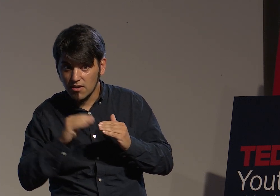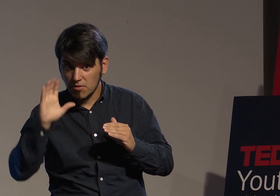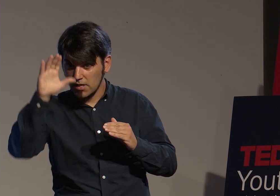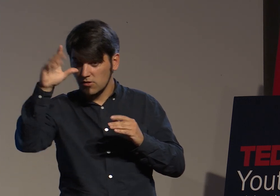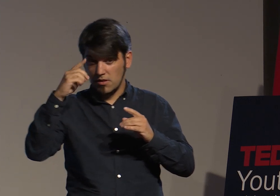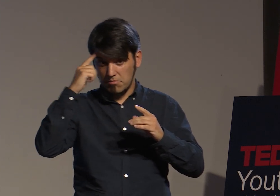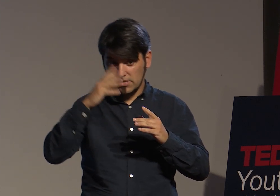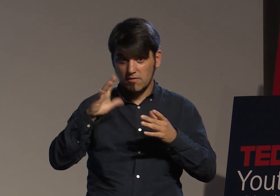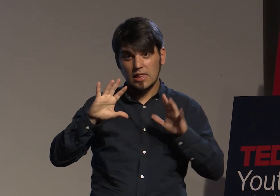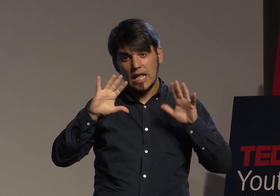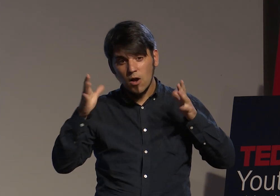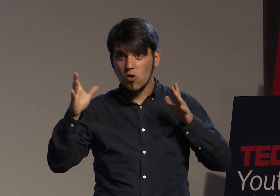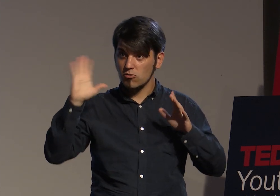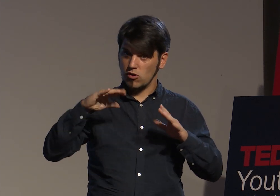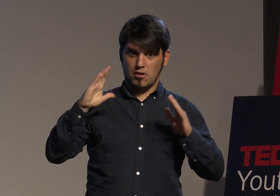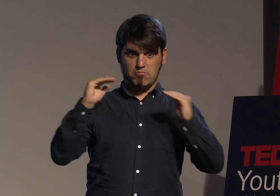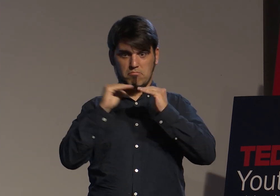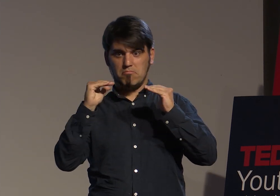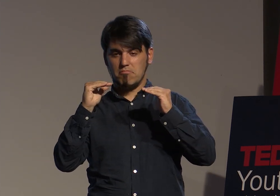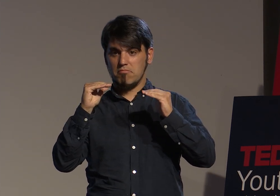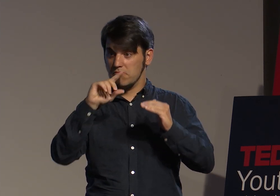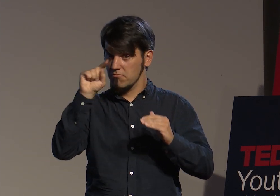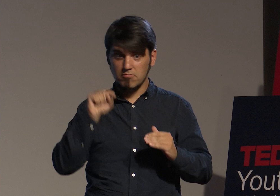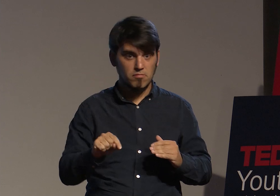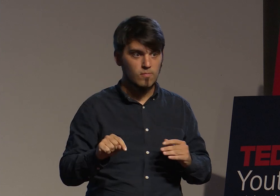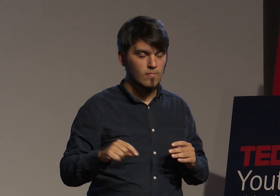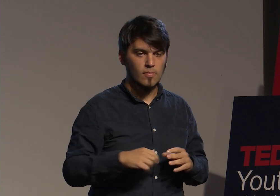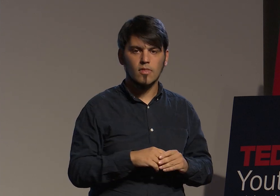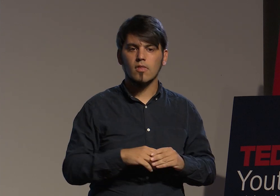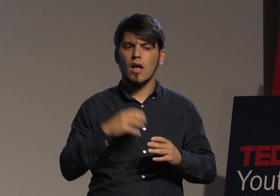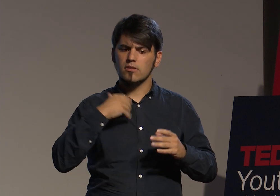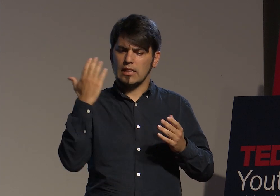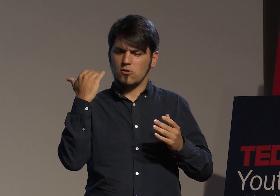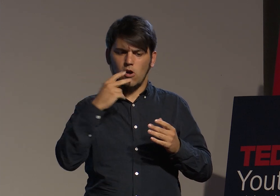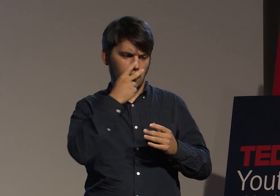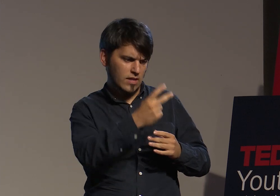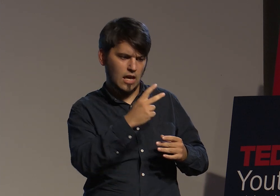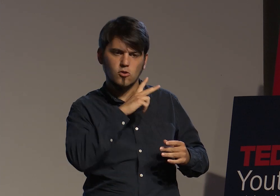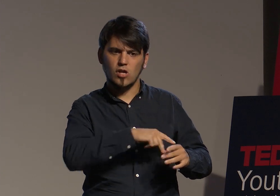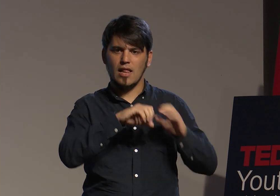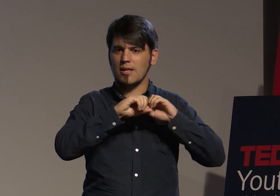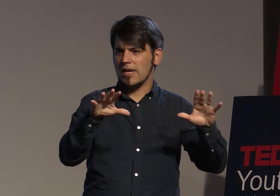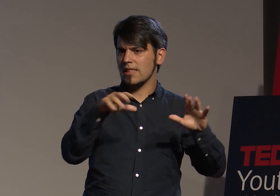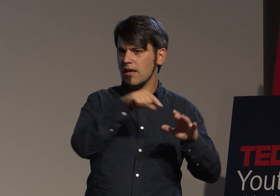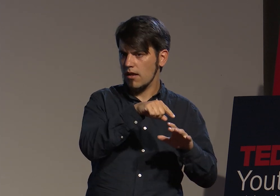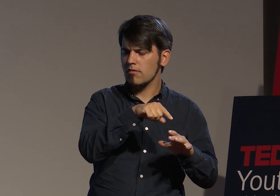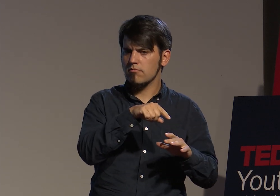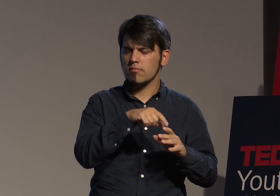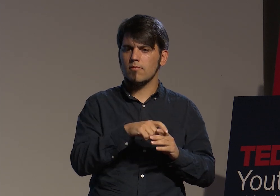Да, в момента няма как да бъдат равни поради липсите на много възможности, но големият въпрос е, за бъдеще ние, чуващи и глухите, дали